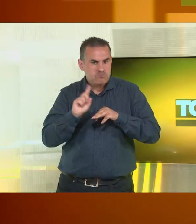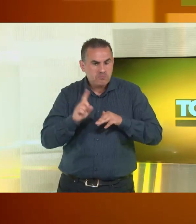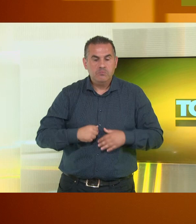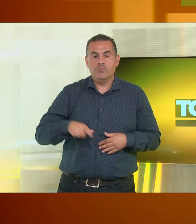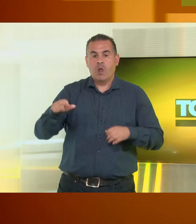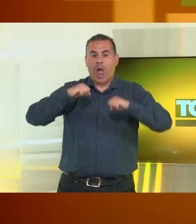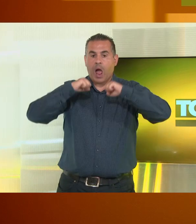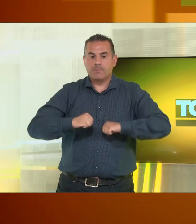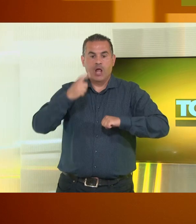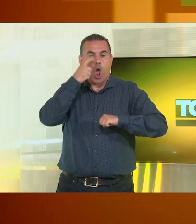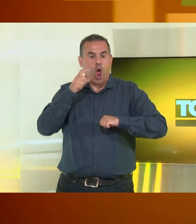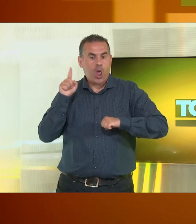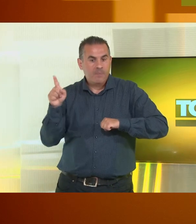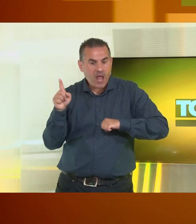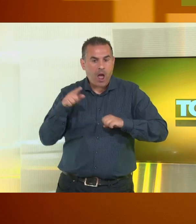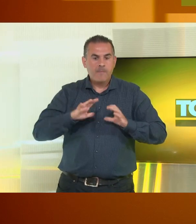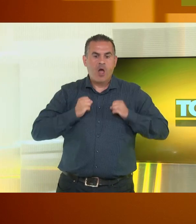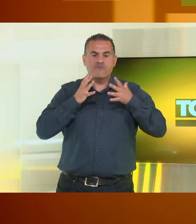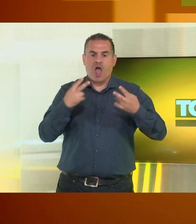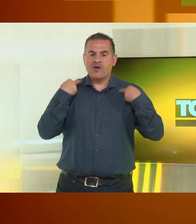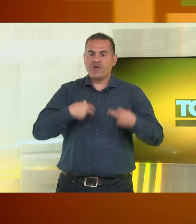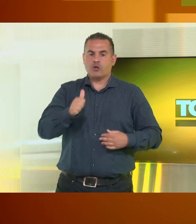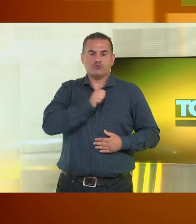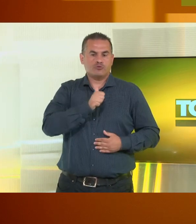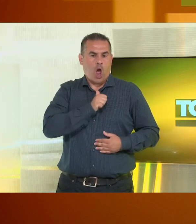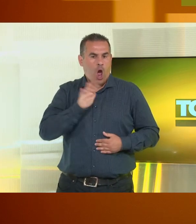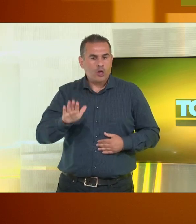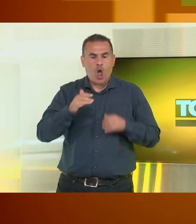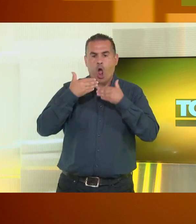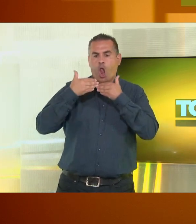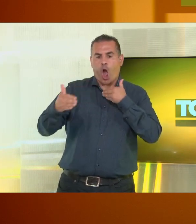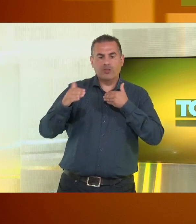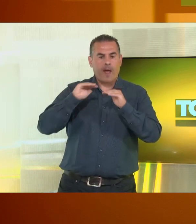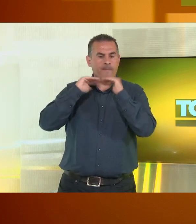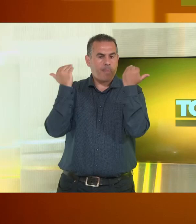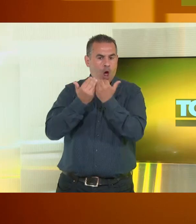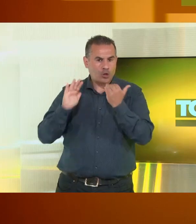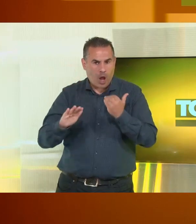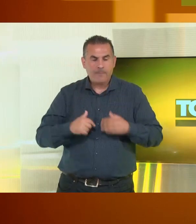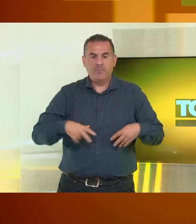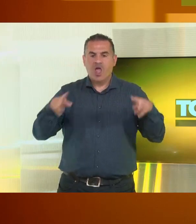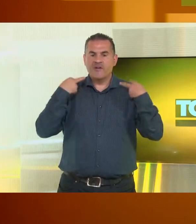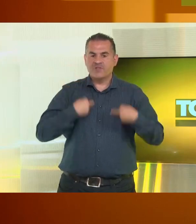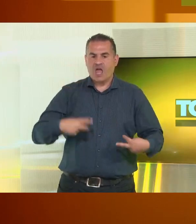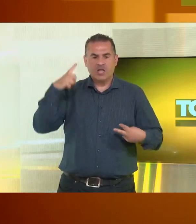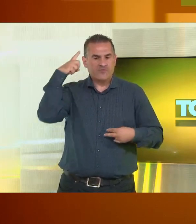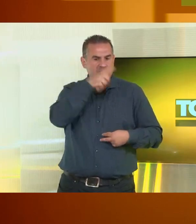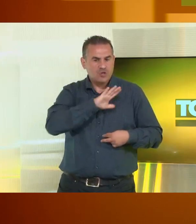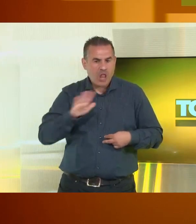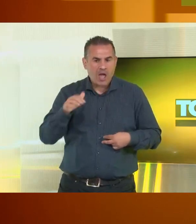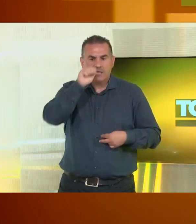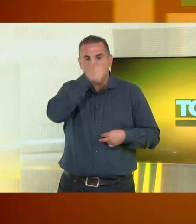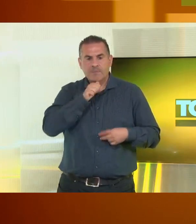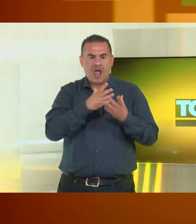trascorso le notti al dormitorio della Caritas, ma il suo rifugio era sotto il cavalcaferrovia, a una cinquantina di metri dal punto in cui è avvenuto